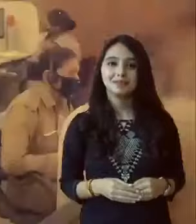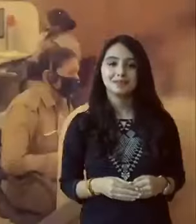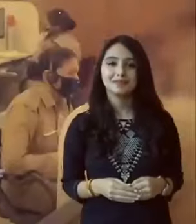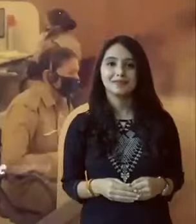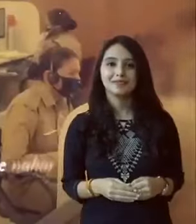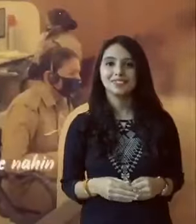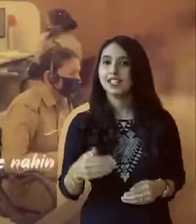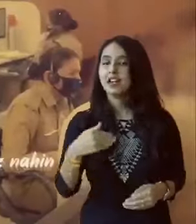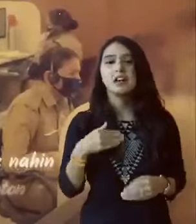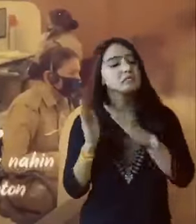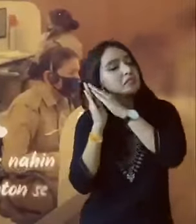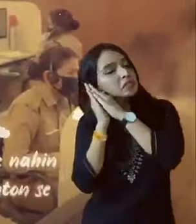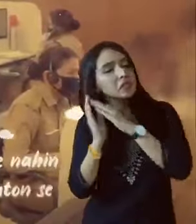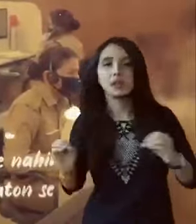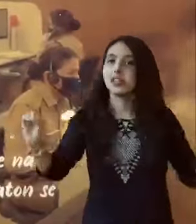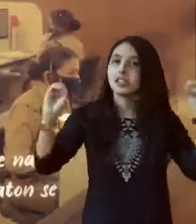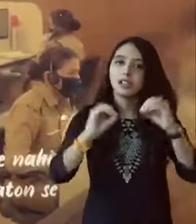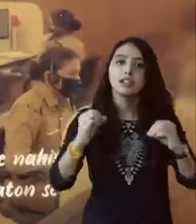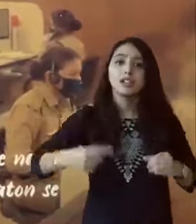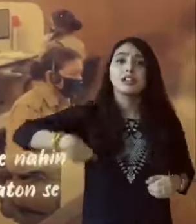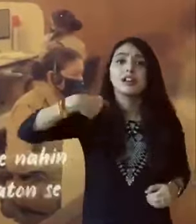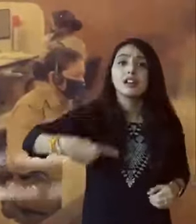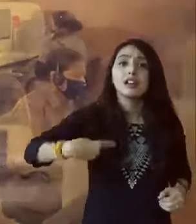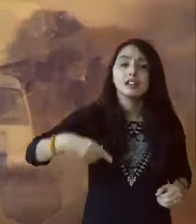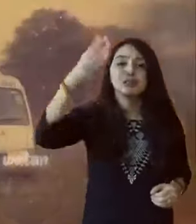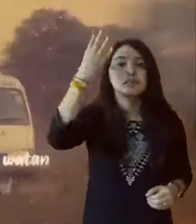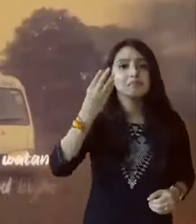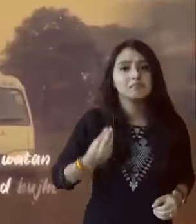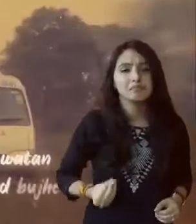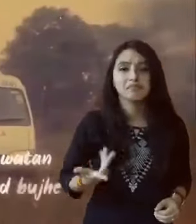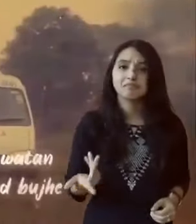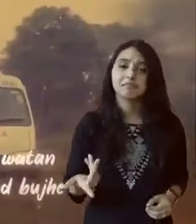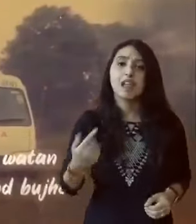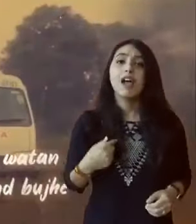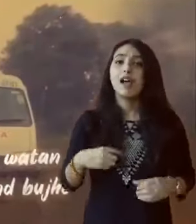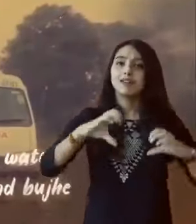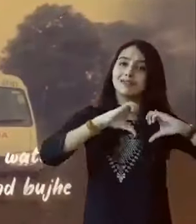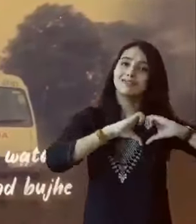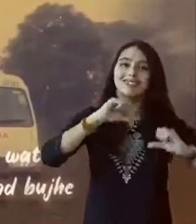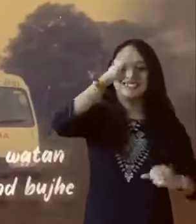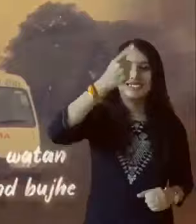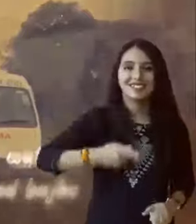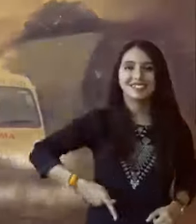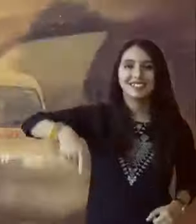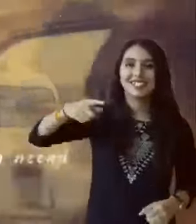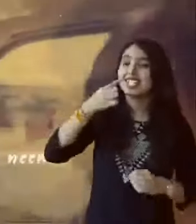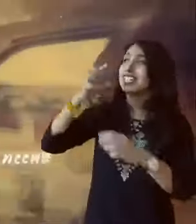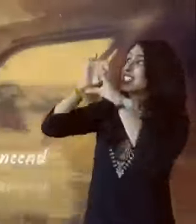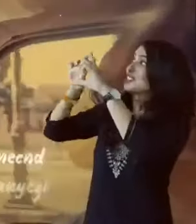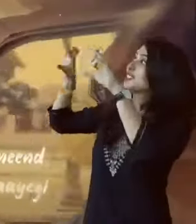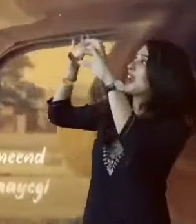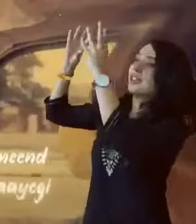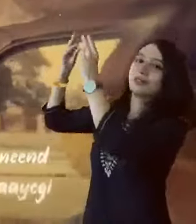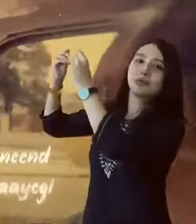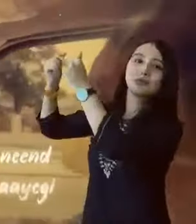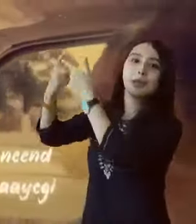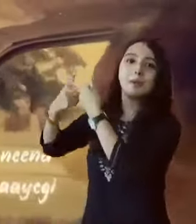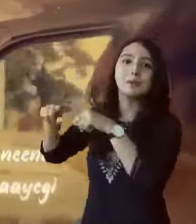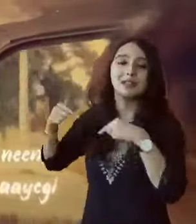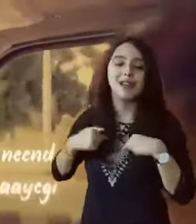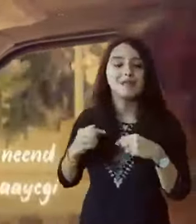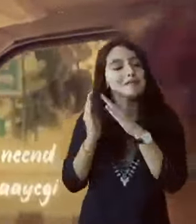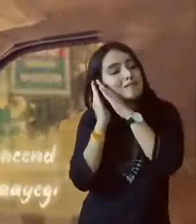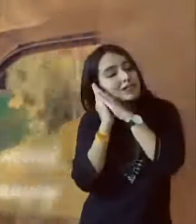हम सोए नहीं कई रातों से आजाने वतन साजान बुझे हमें नीद